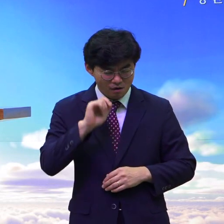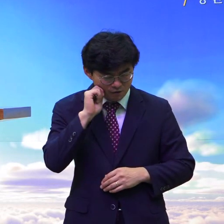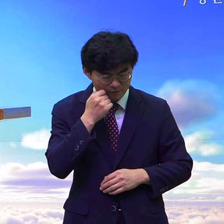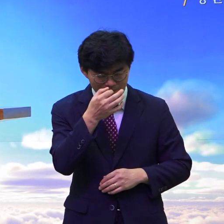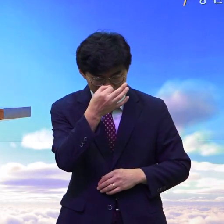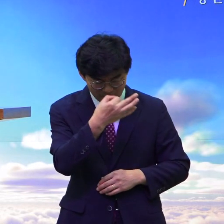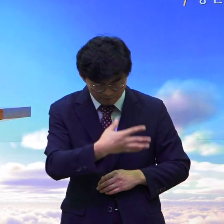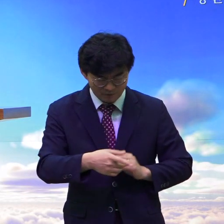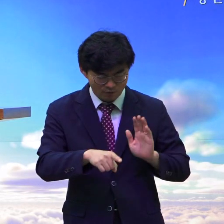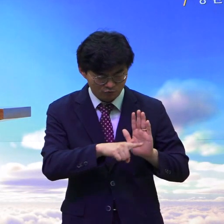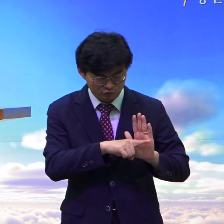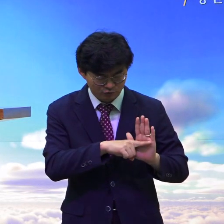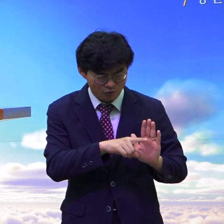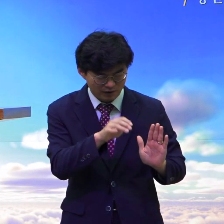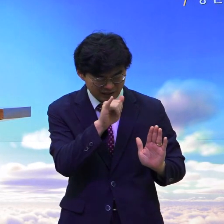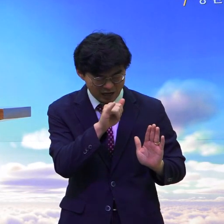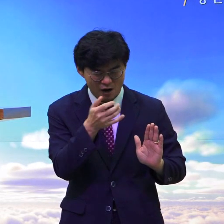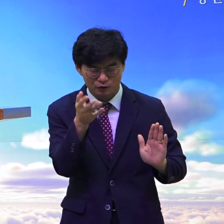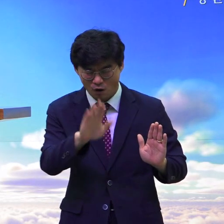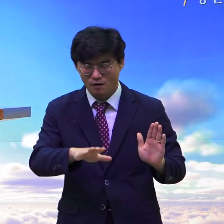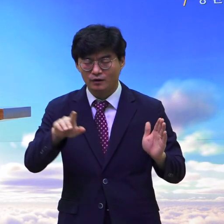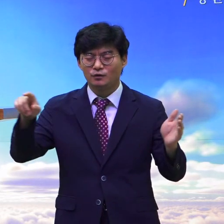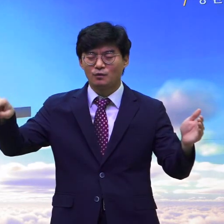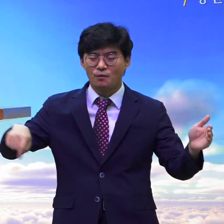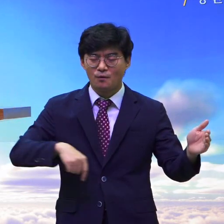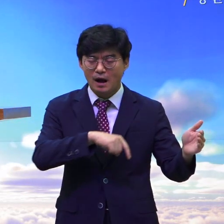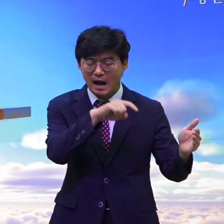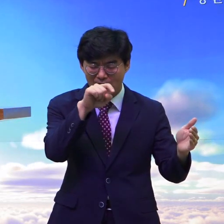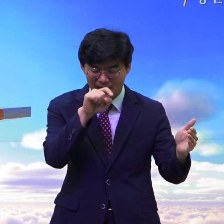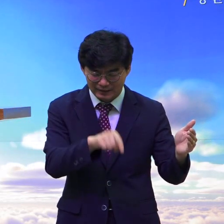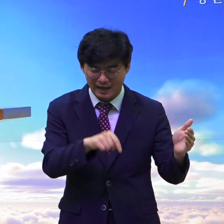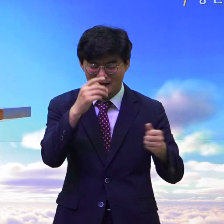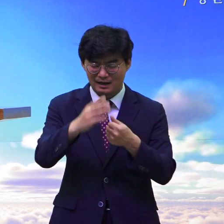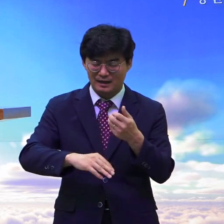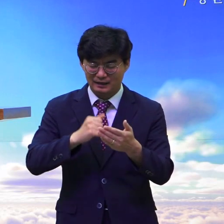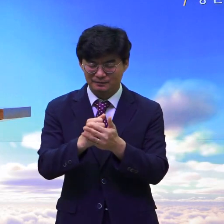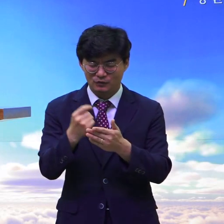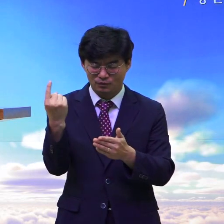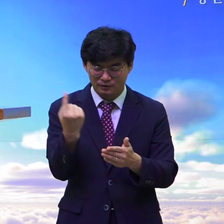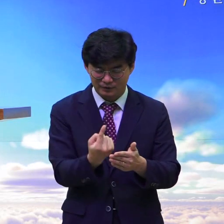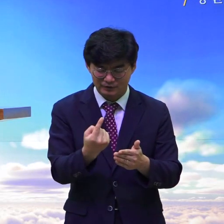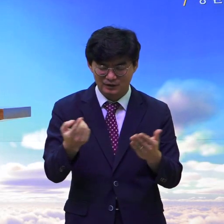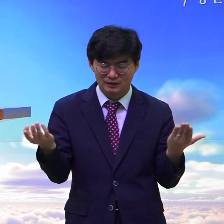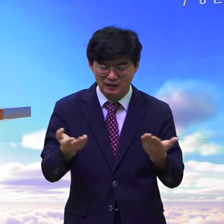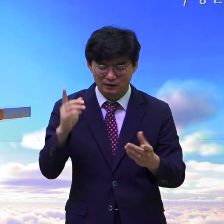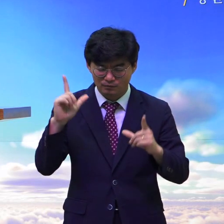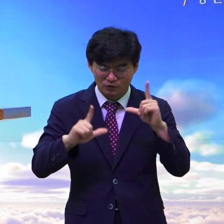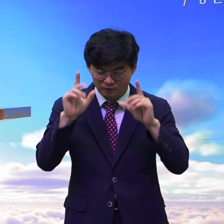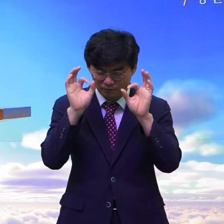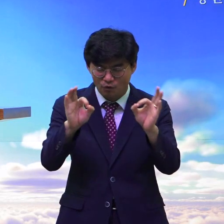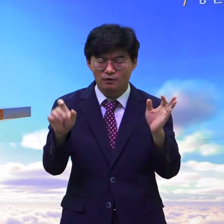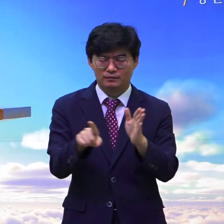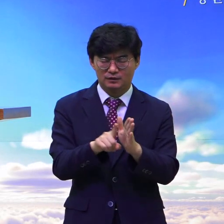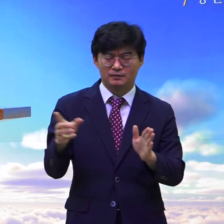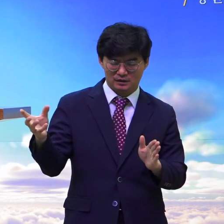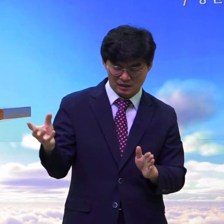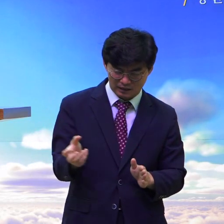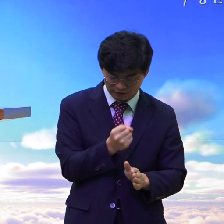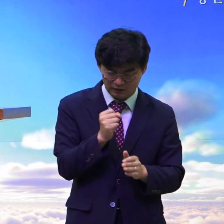할지라도 그 속에서 일하고 계시는 하나님을 바라보면서 믿음을 이야기하고 하나님 나라 이야기를 할 수 있는